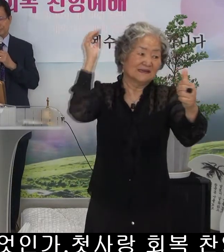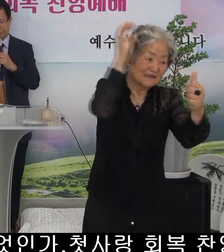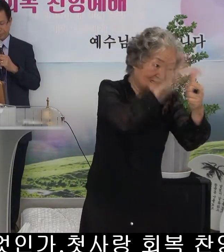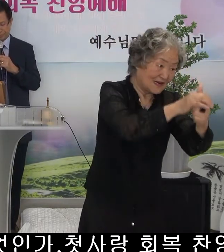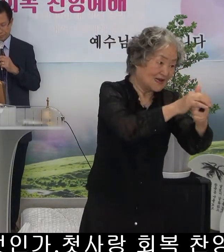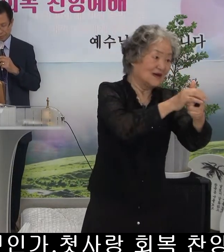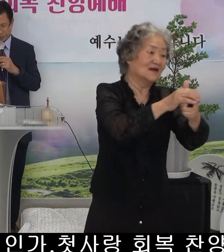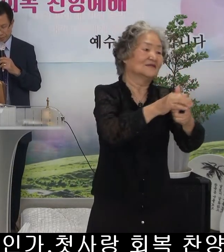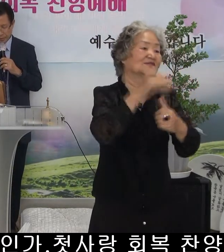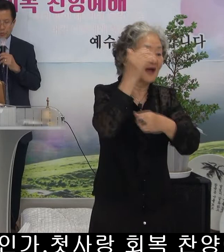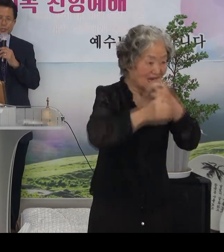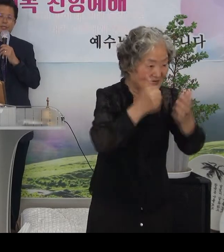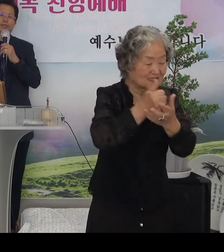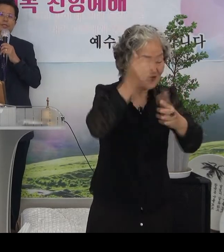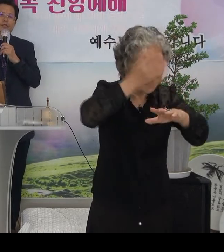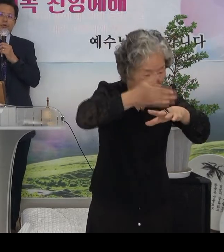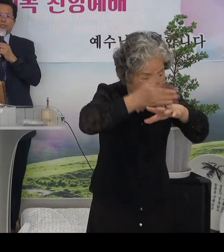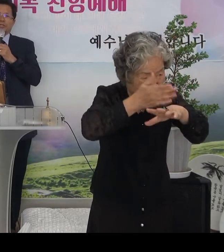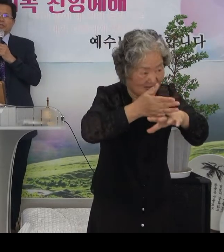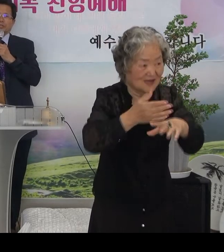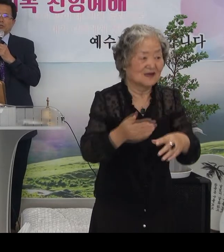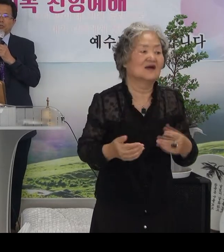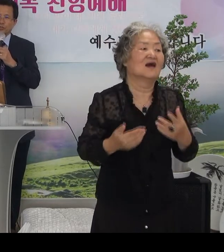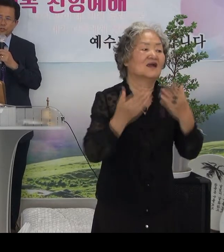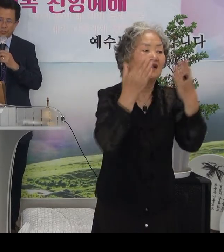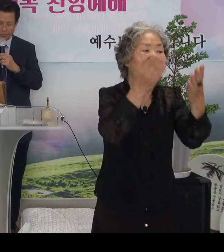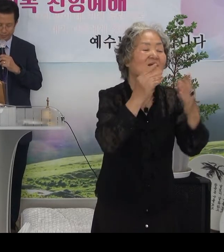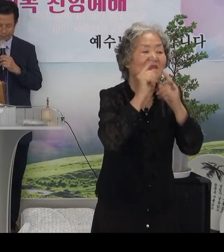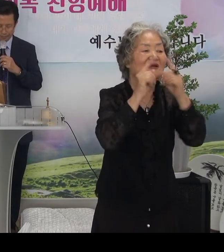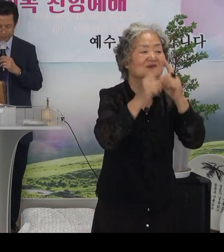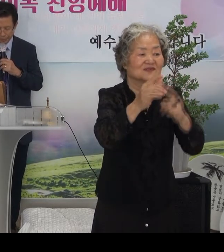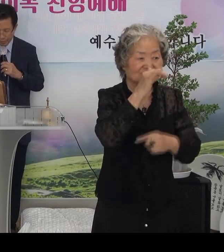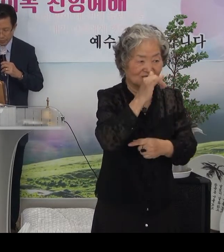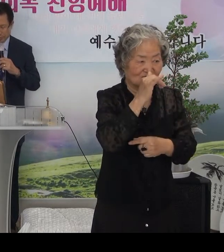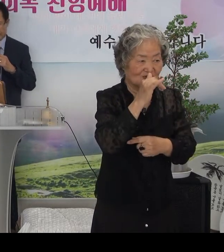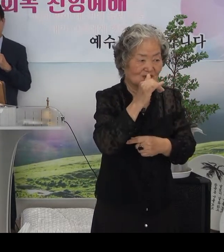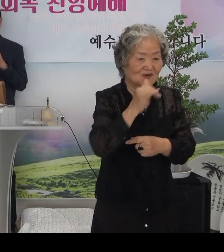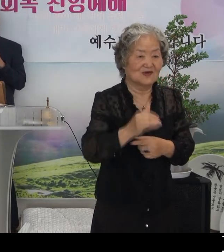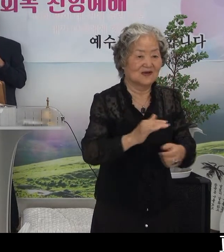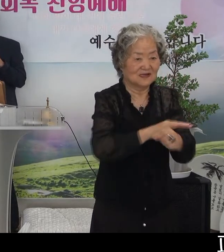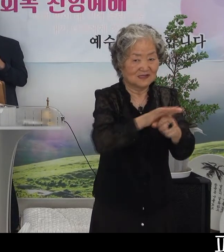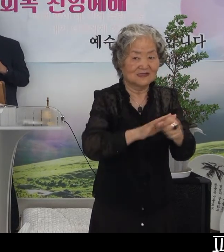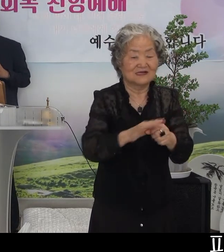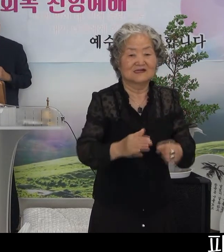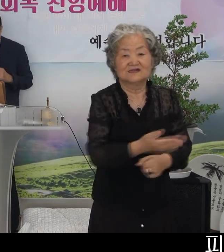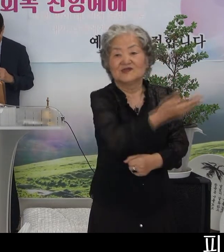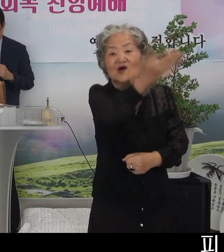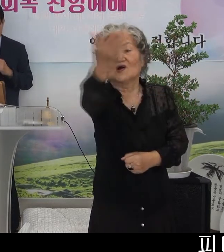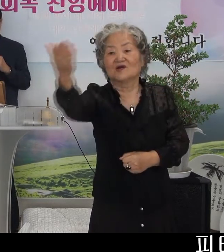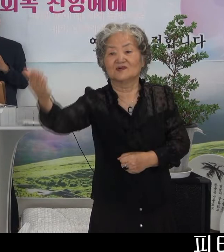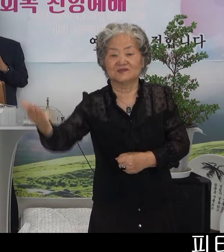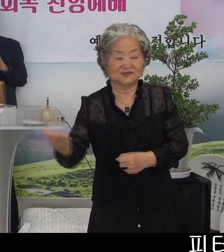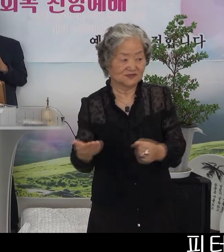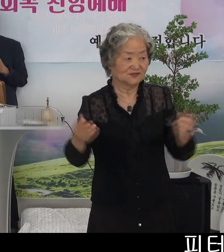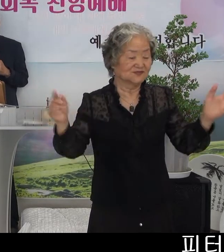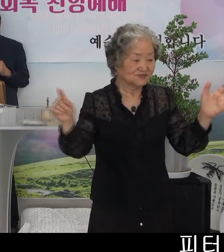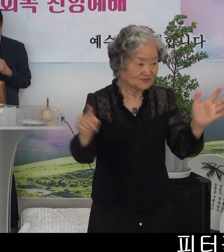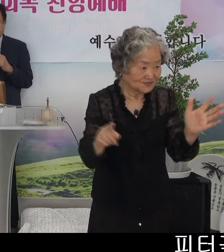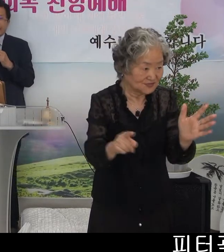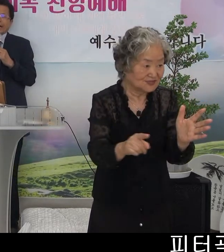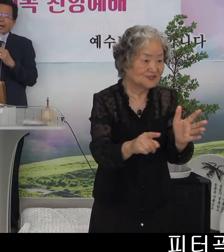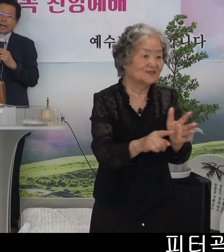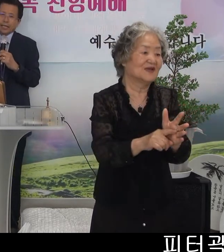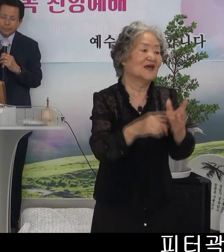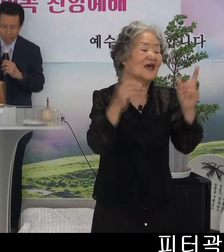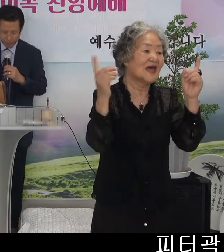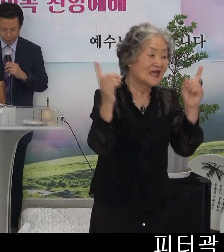있어요. 사랑하는 우리 동역자 그리고 성도 여러분, 이렇게 믿음의 대상이 에녹, 이 에녹을